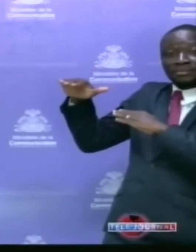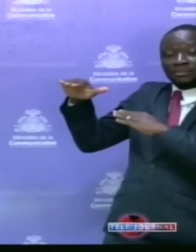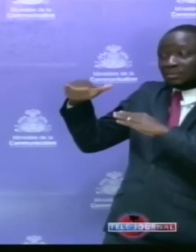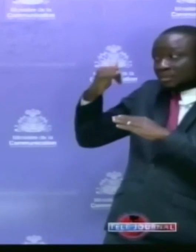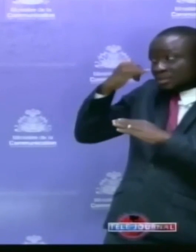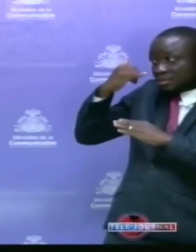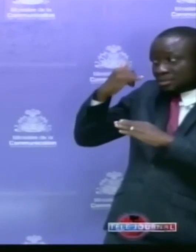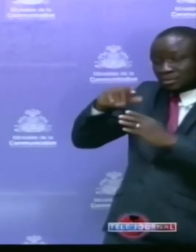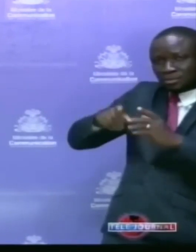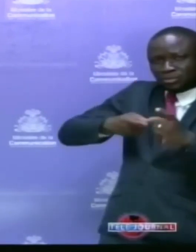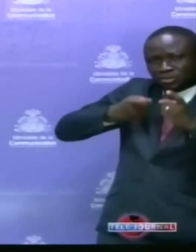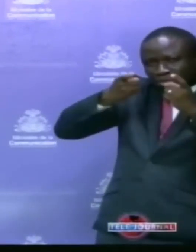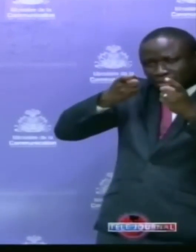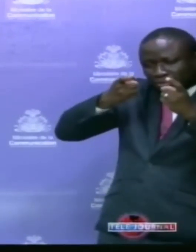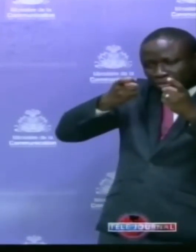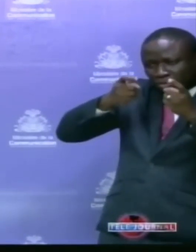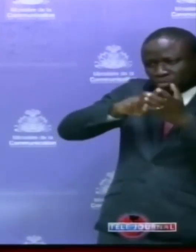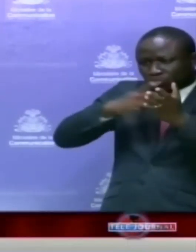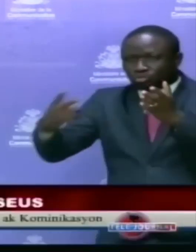Si nous avons des amis à